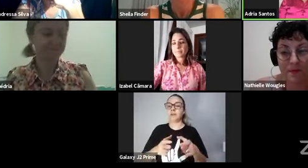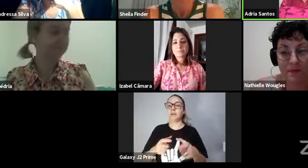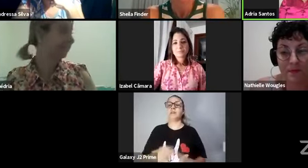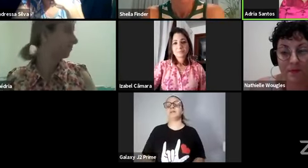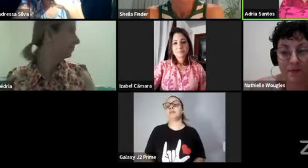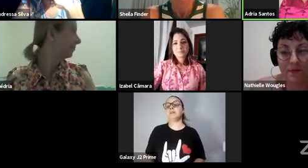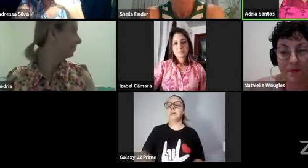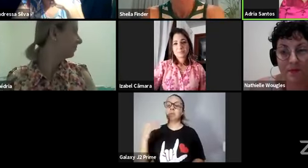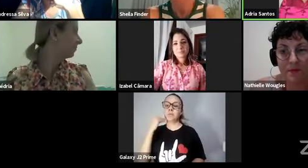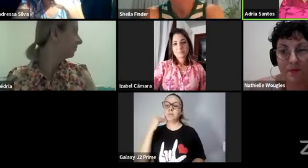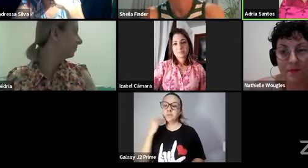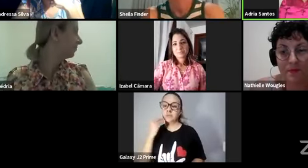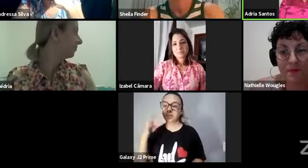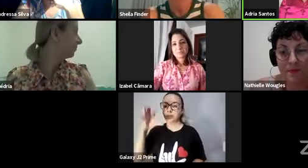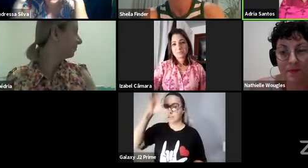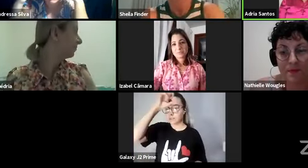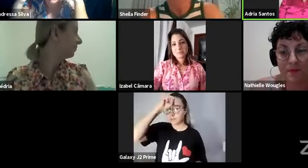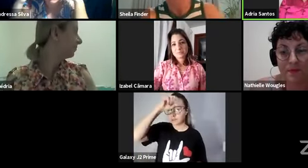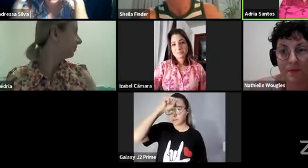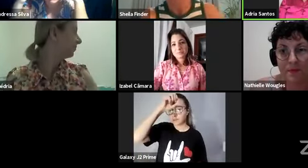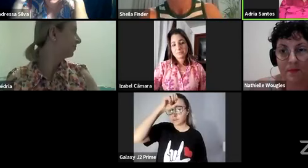de aprender, né,